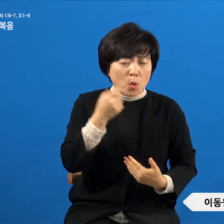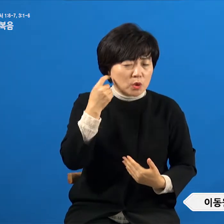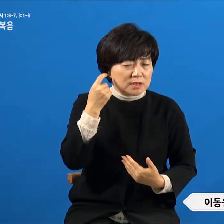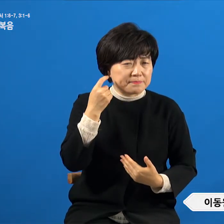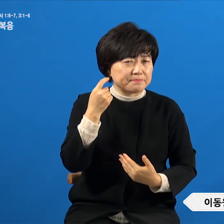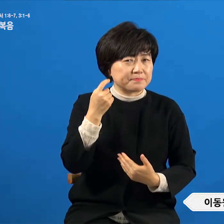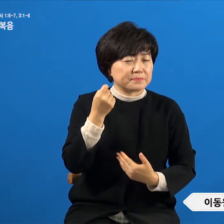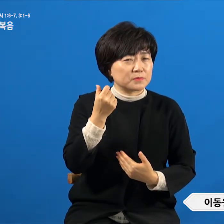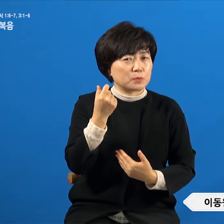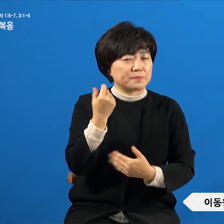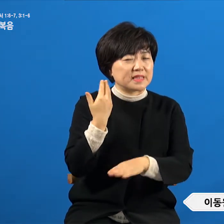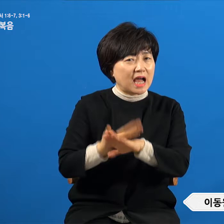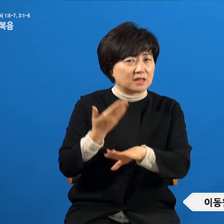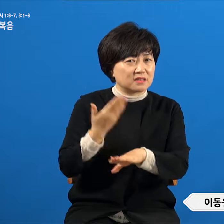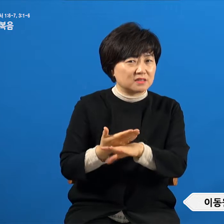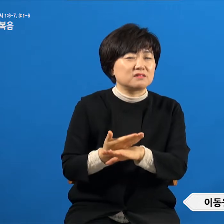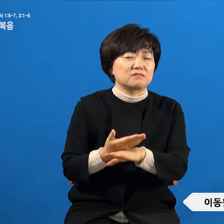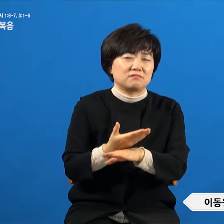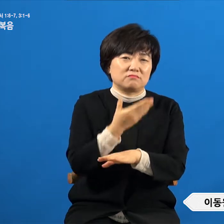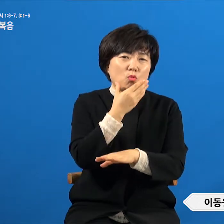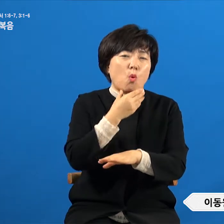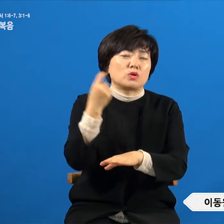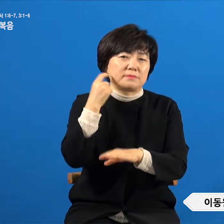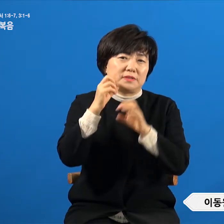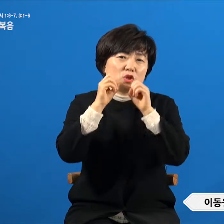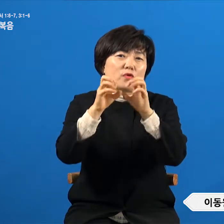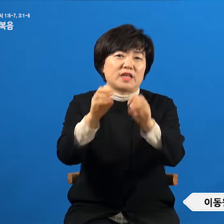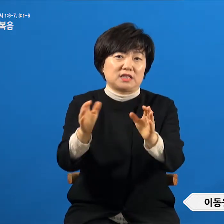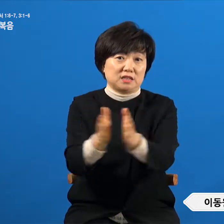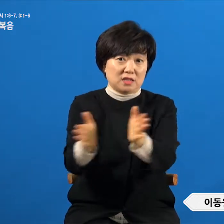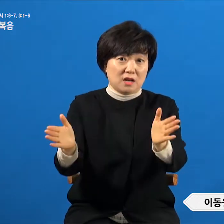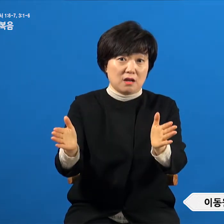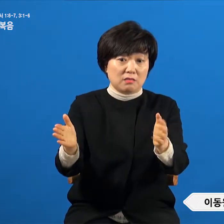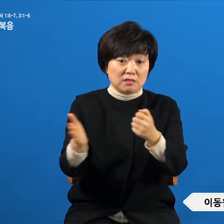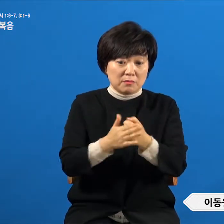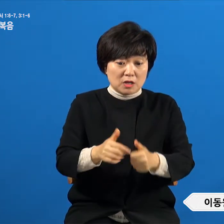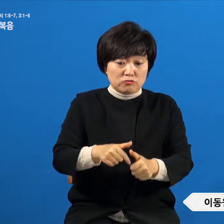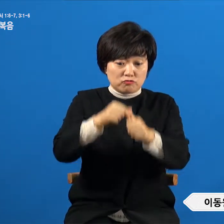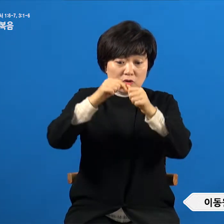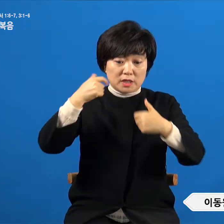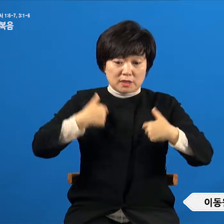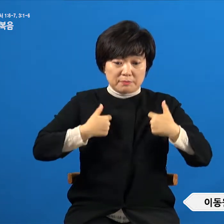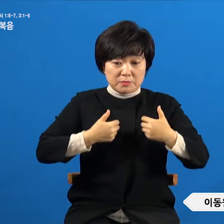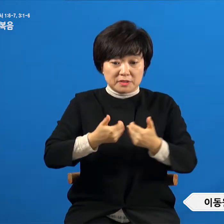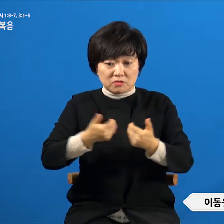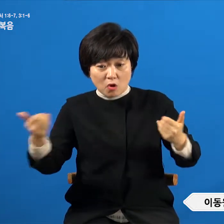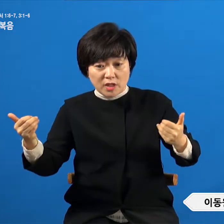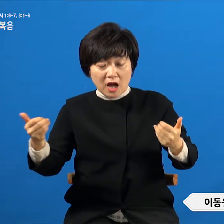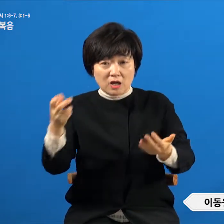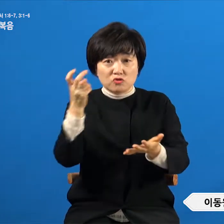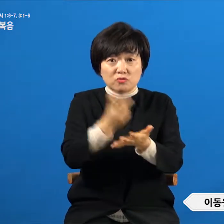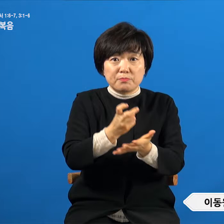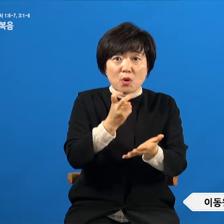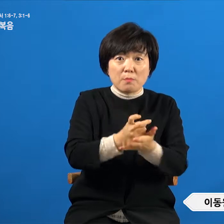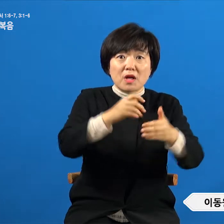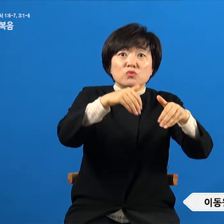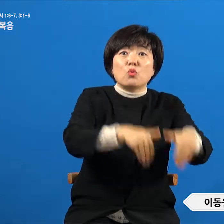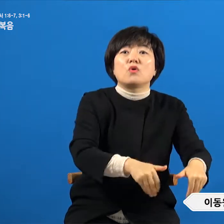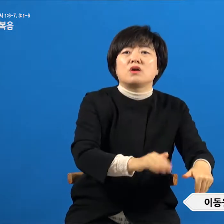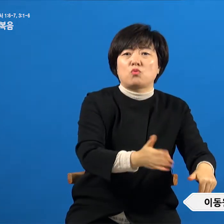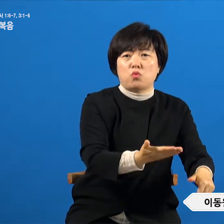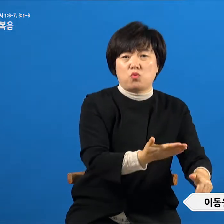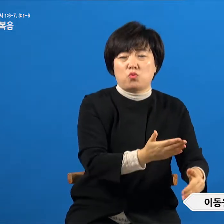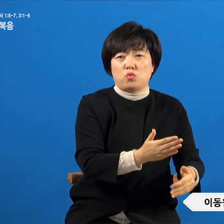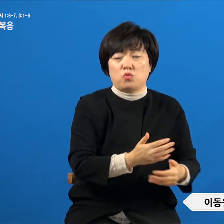시작합니다. 그러면서 성도들은 구원의 진정한 기쁨에서 떠나 율법의 노예가 되어가고 있었던